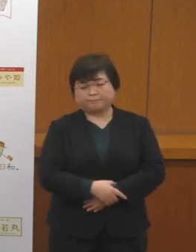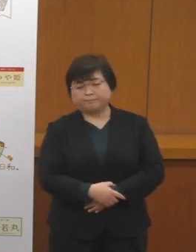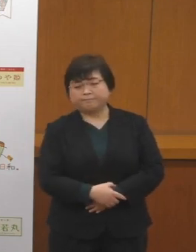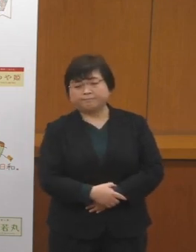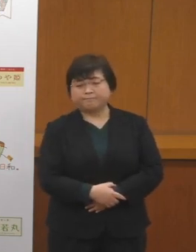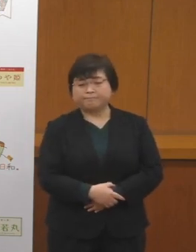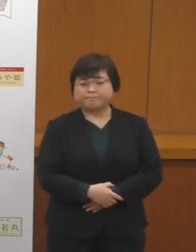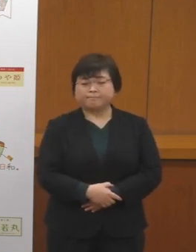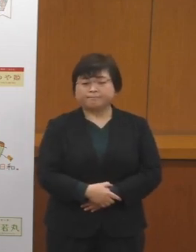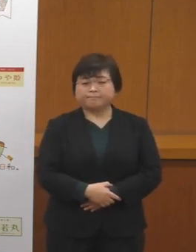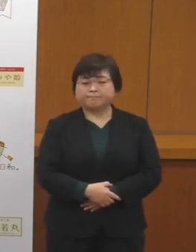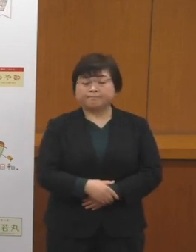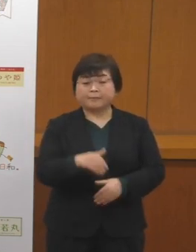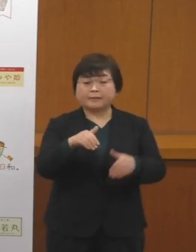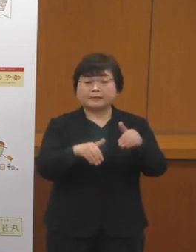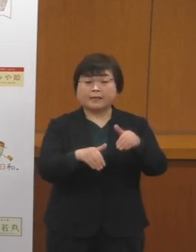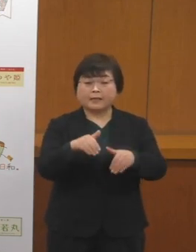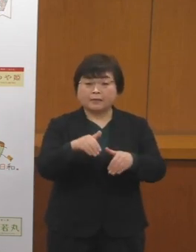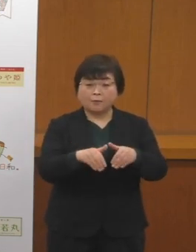選挙